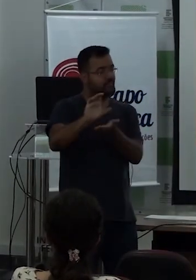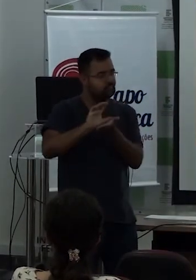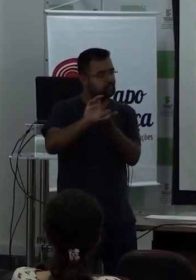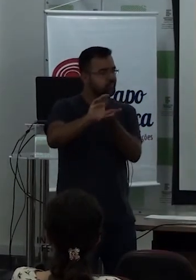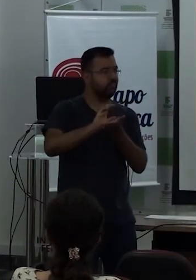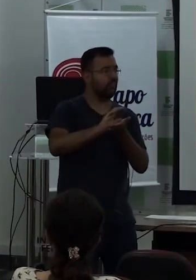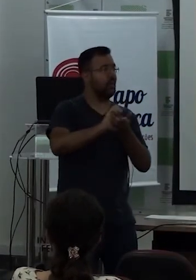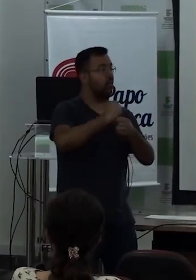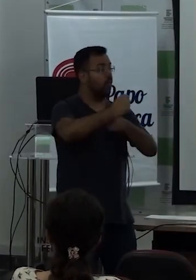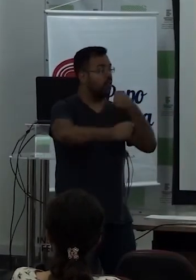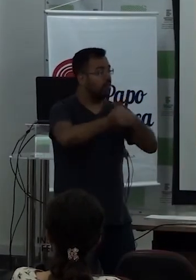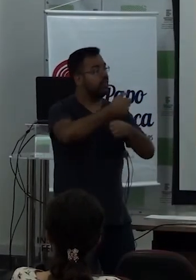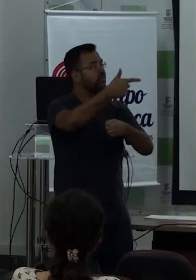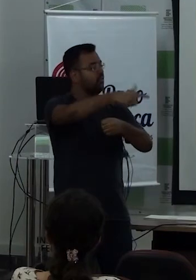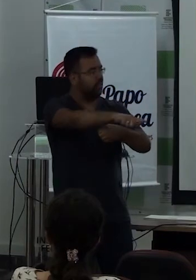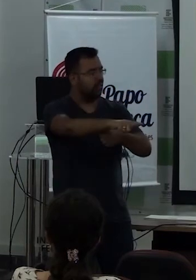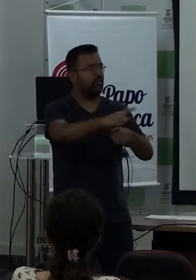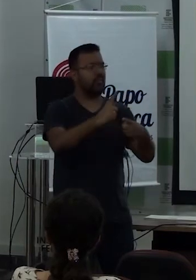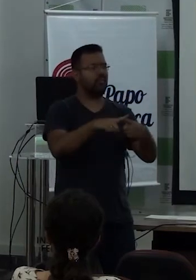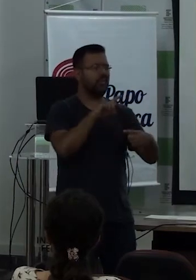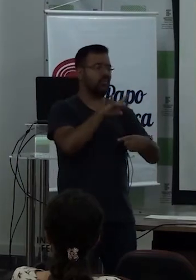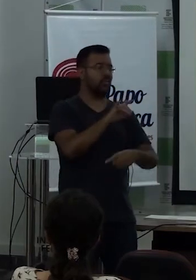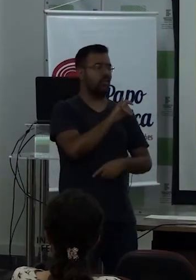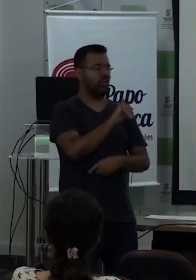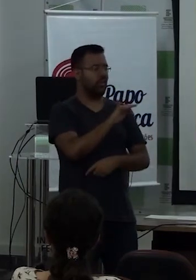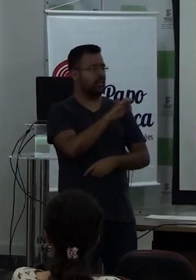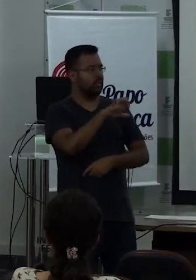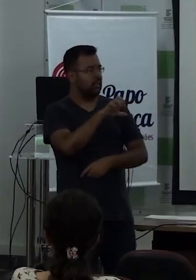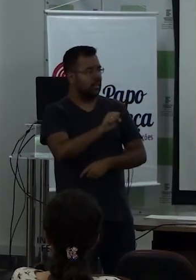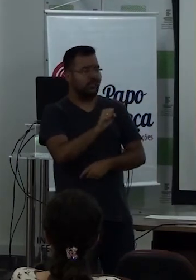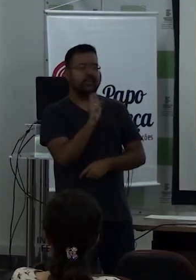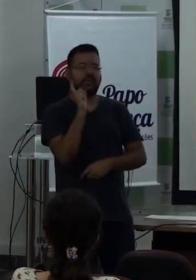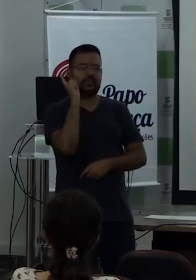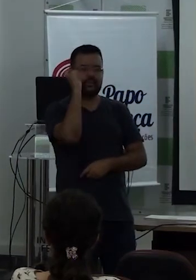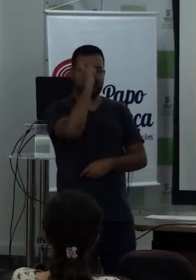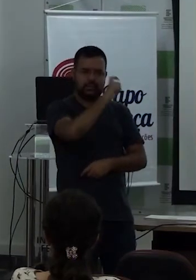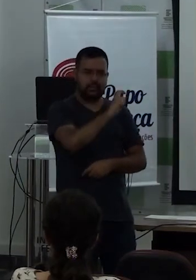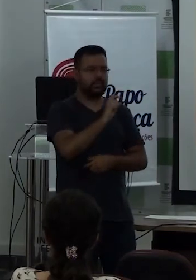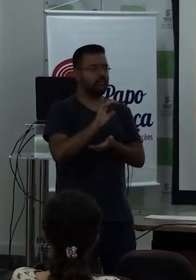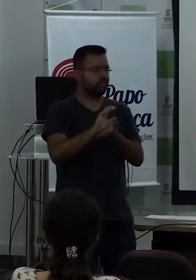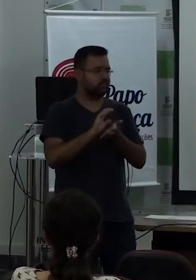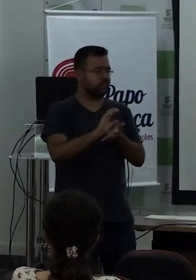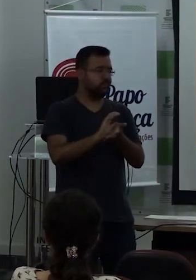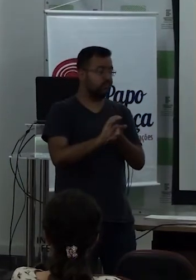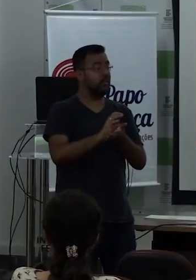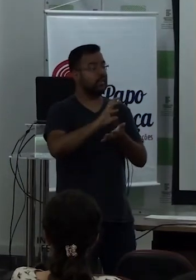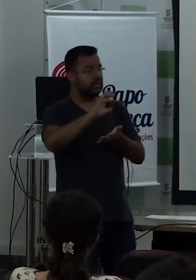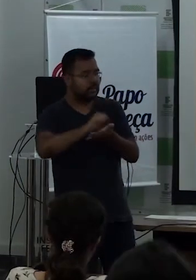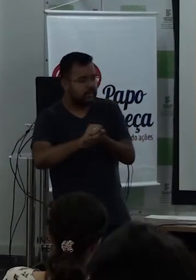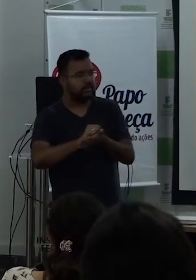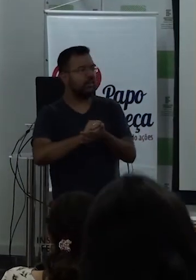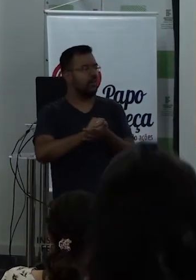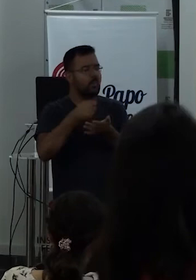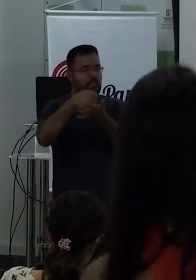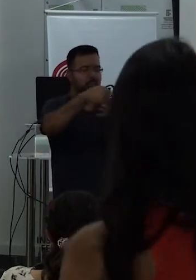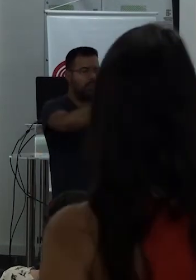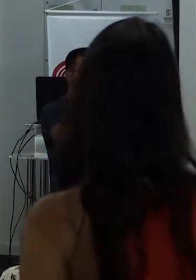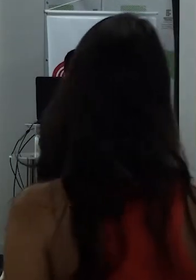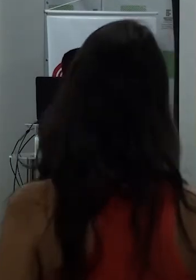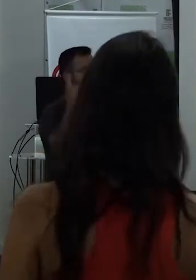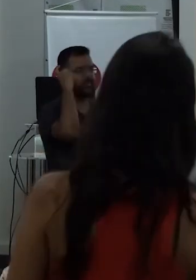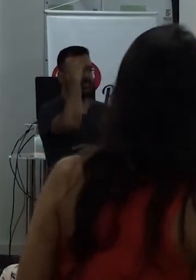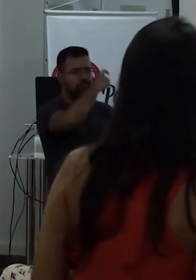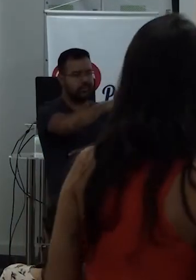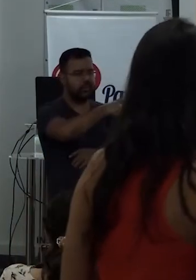a realização desses eventos, porque só a instituição... Fica difícil de só a instituição e as instituições financiarem esses